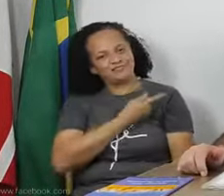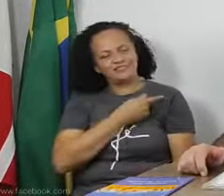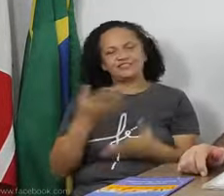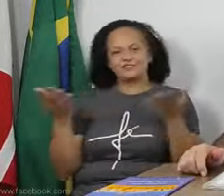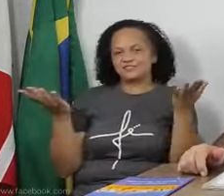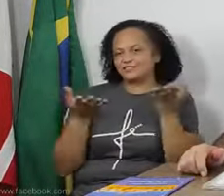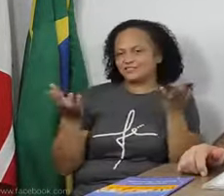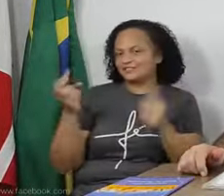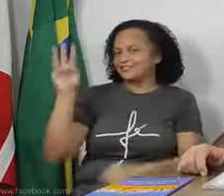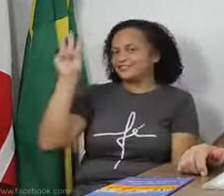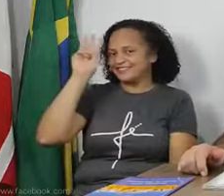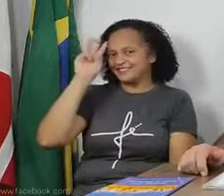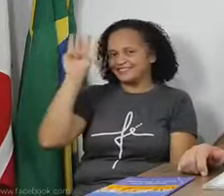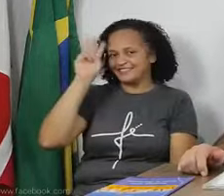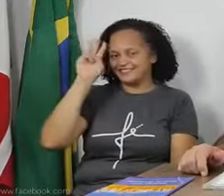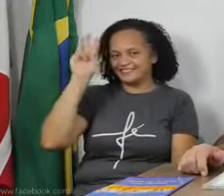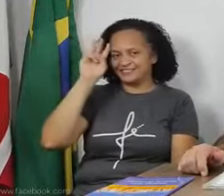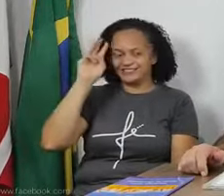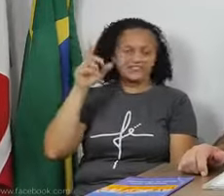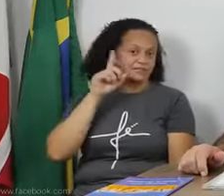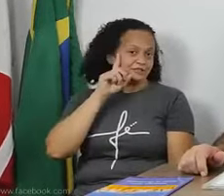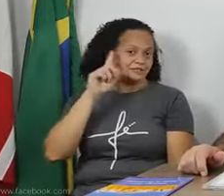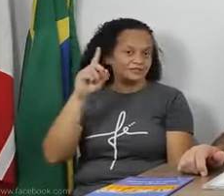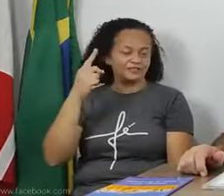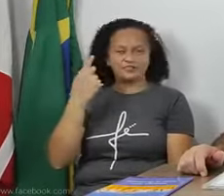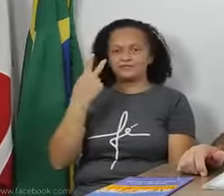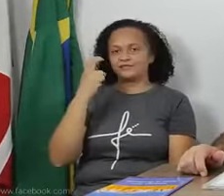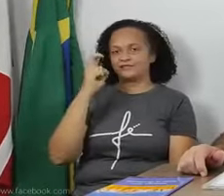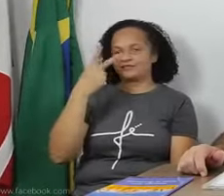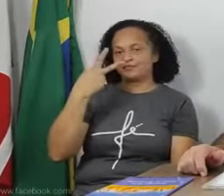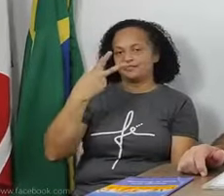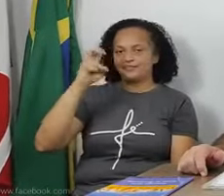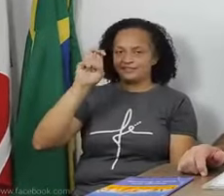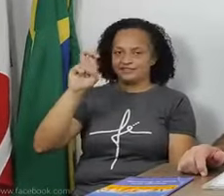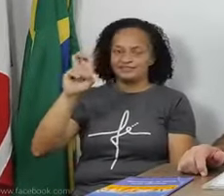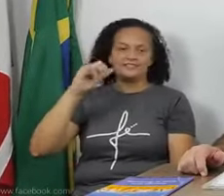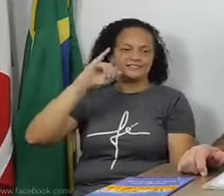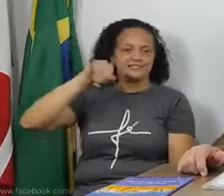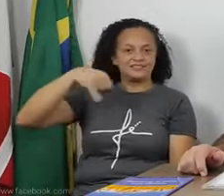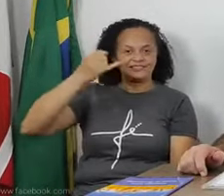nessa terça-feira, dia 25 de janeiro de